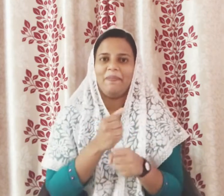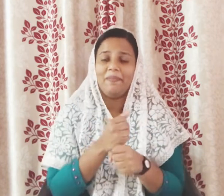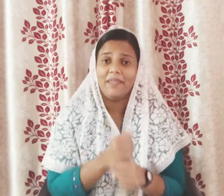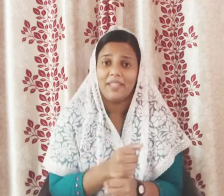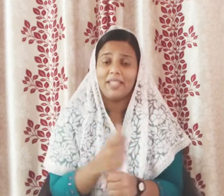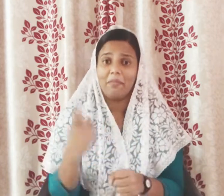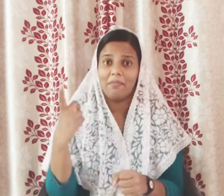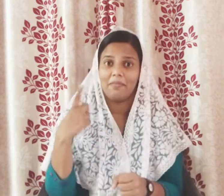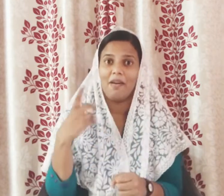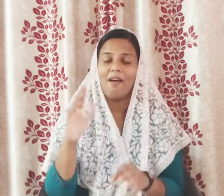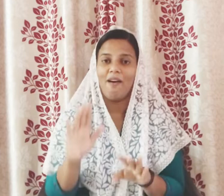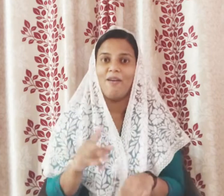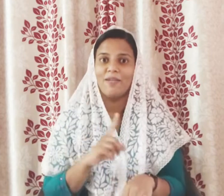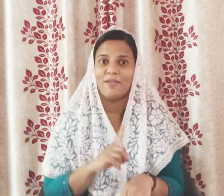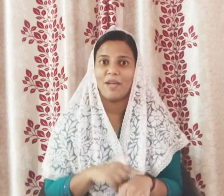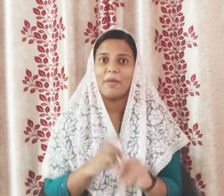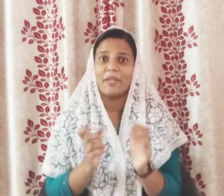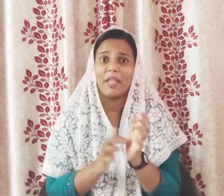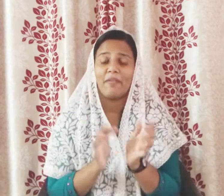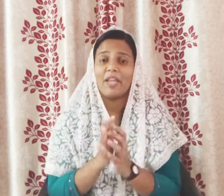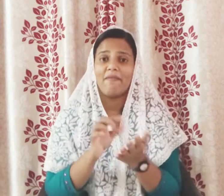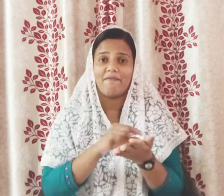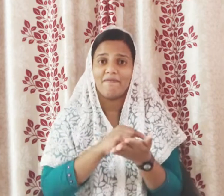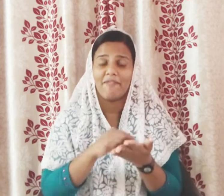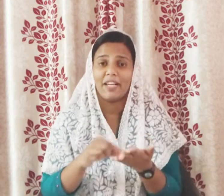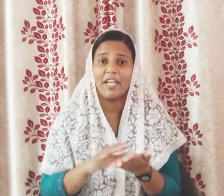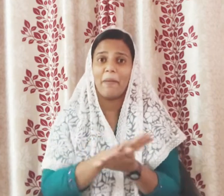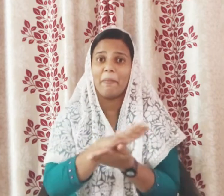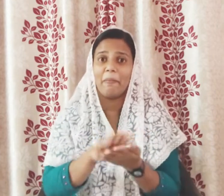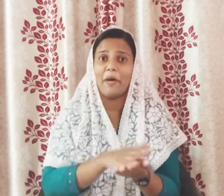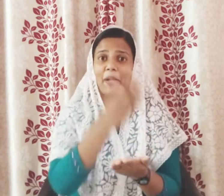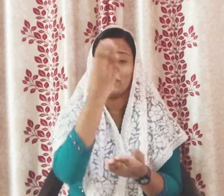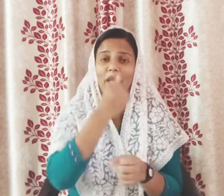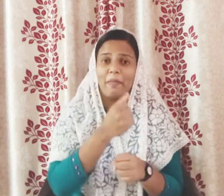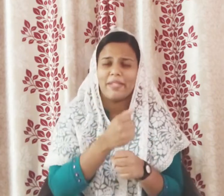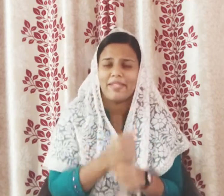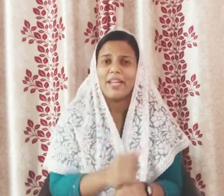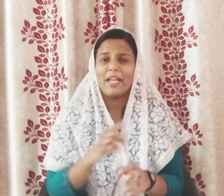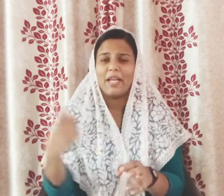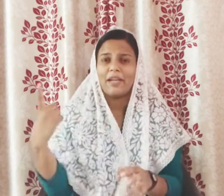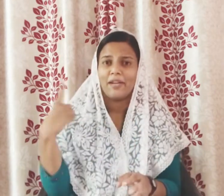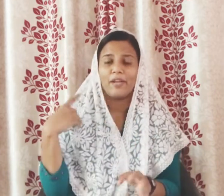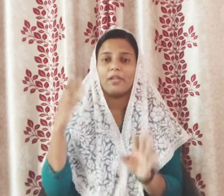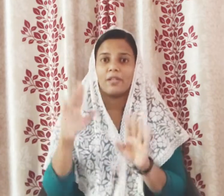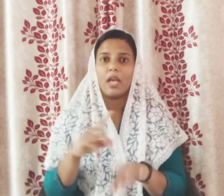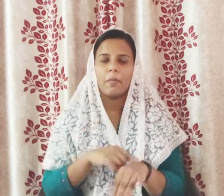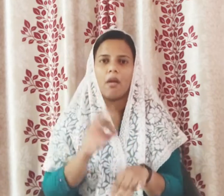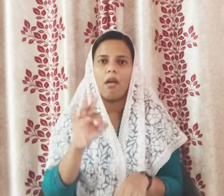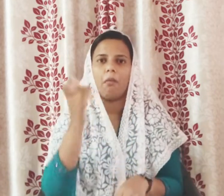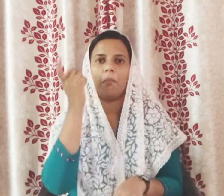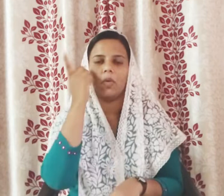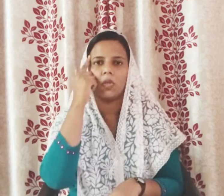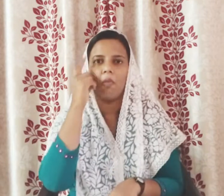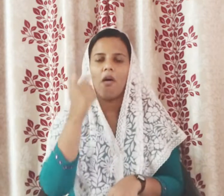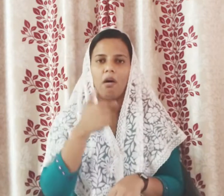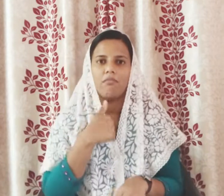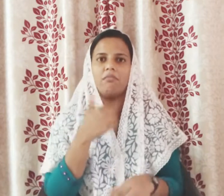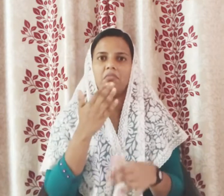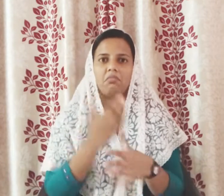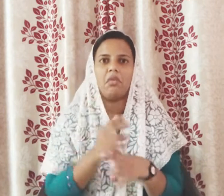കർത്തൃസന്നിധിയിൽ ഇരിക്കുമ്പോഴാണ് നമ്മൾ അവൻ ദൈവവചനത്തിൻ്റെ മുമ്പിലും പരിശുദ്ധാത്മാവിൻ്റെ സാന്നിധ്യത്തിലും ഇരിക്കുമ്പോഴാണ് നമുക്ക് മനസ്സിലാകുന്നത്, അയ്യോ ഇത് ഞാൻ